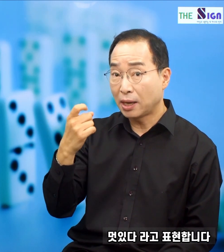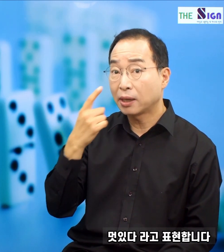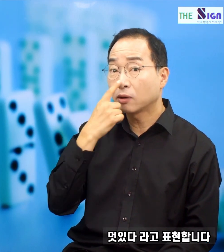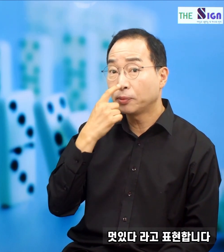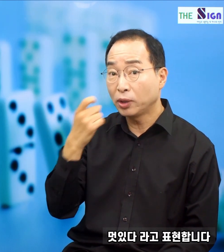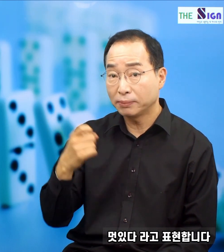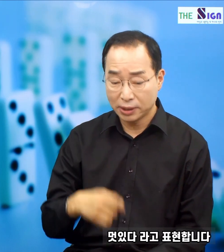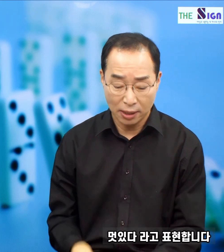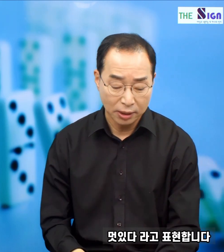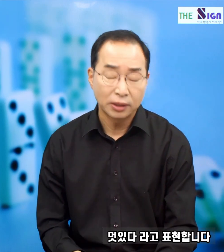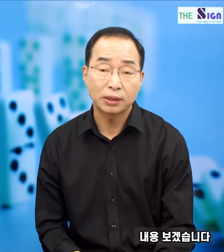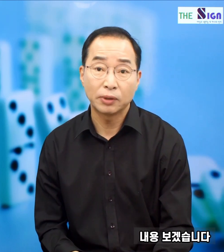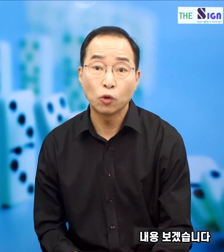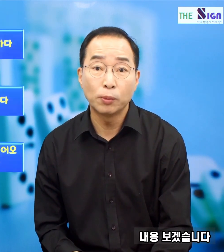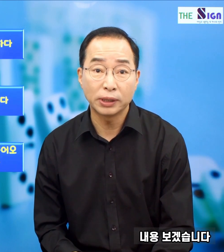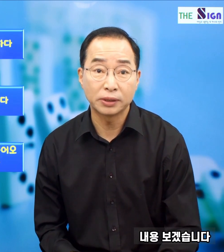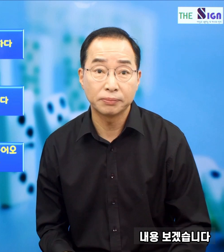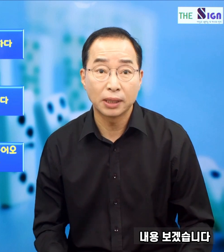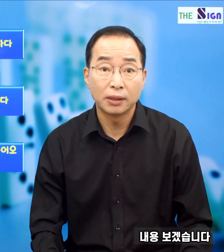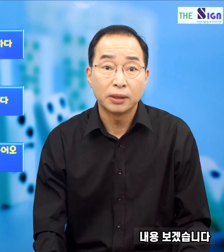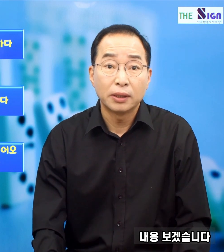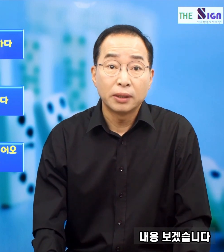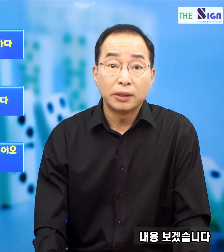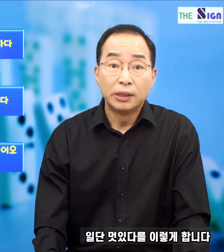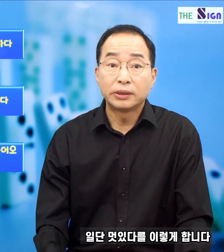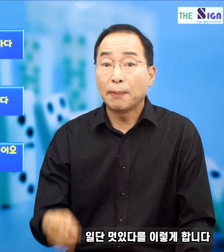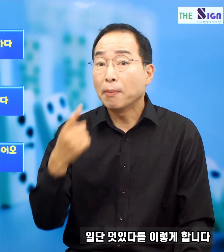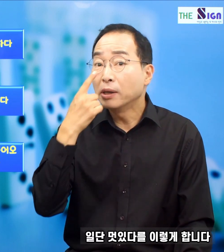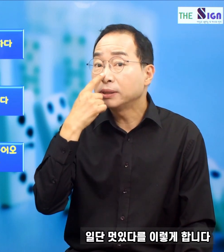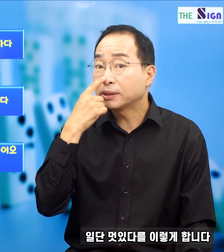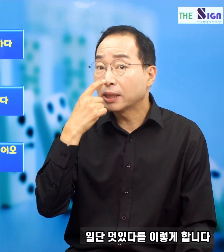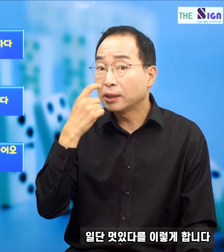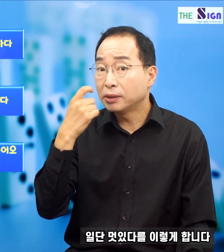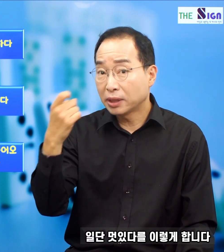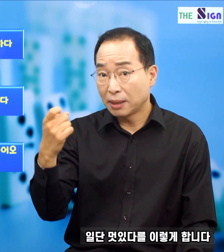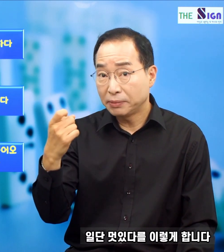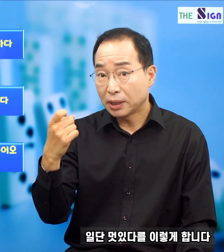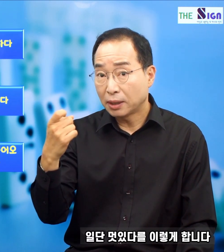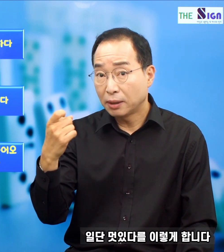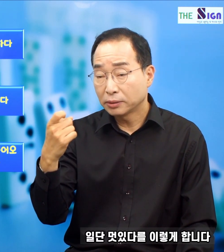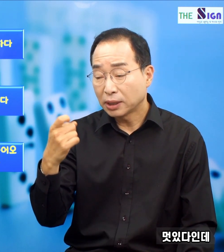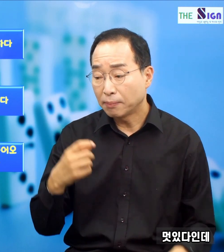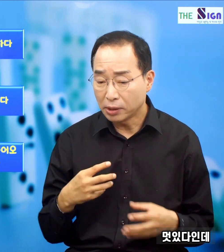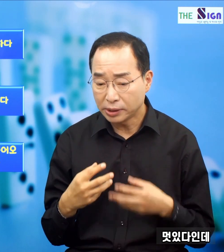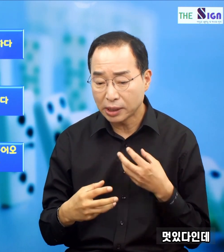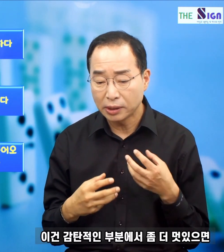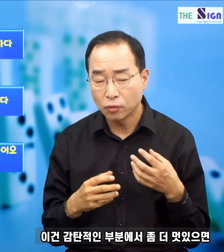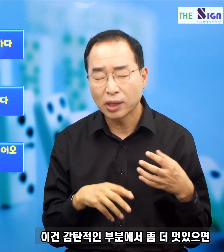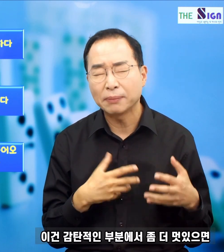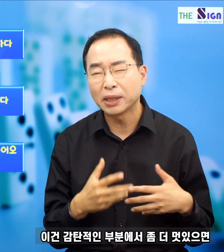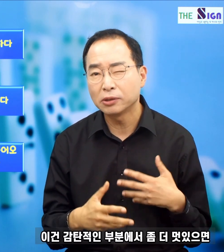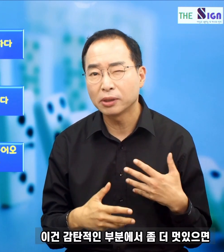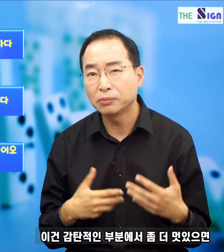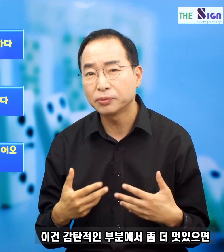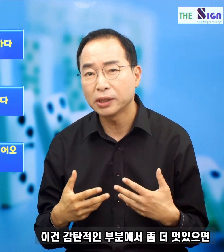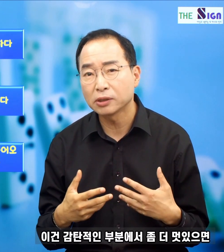멋있다라고 표현합니다. 자, 내용 보겠습니다. 일단 멋있다를 이렇게 합니다. 자, 멋있다인데 이건 감탄적인 부분에서 좀